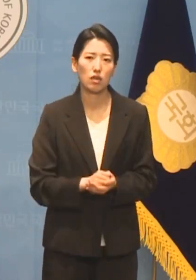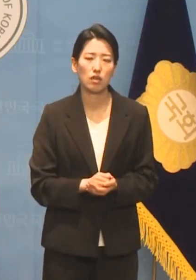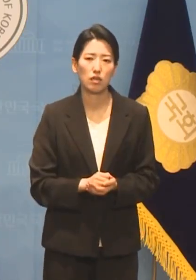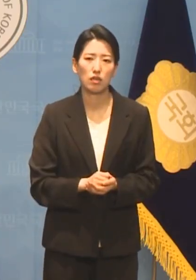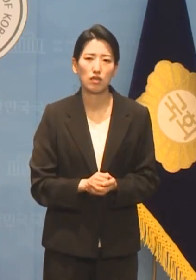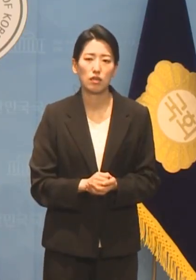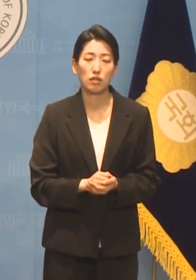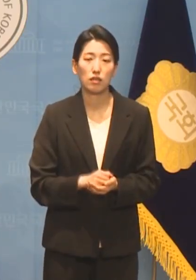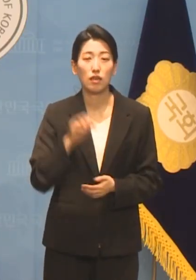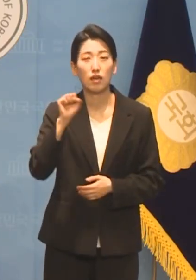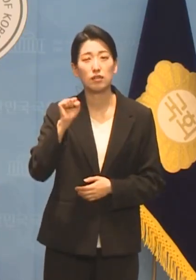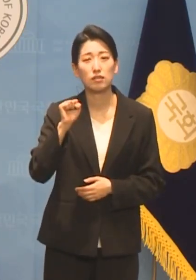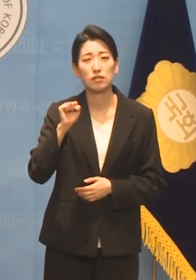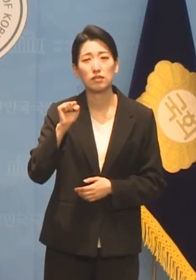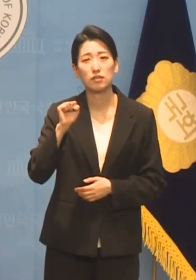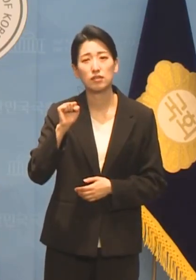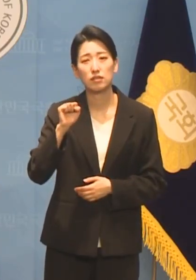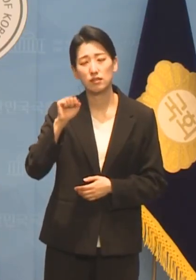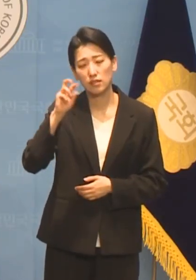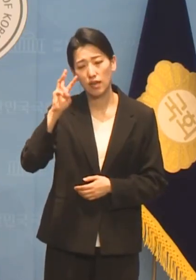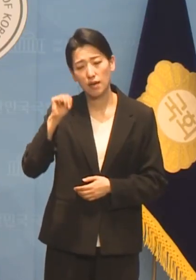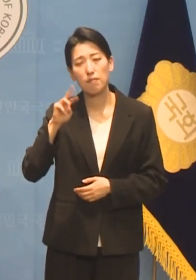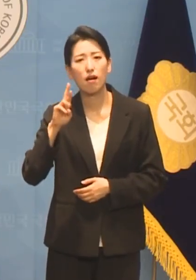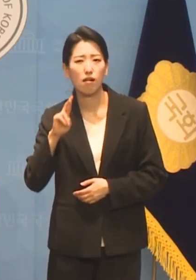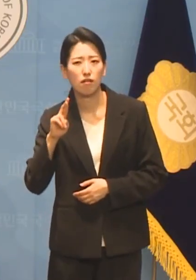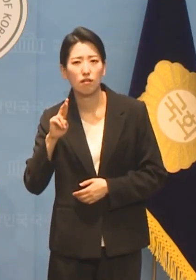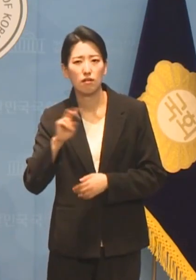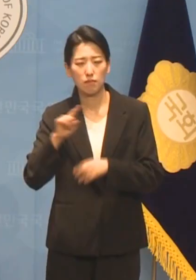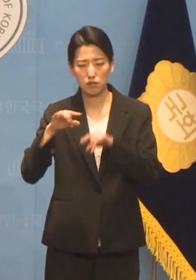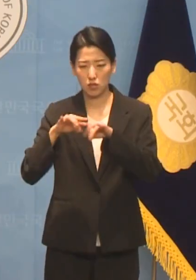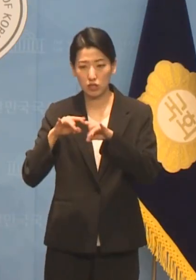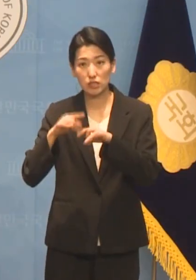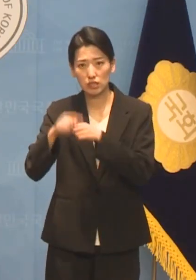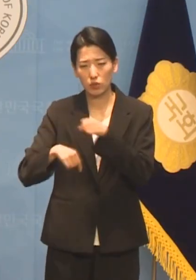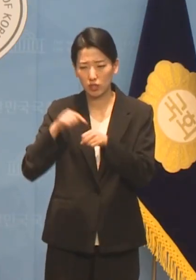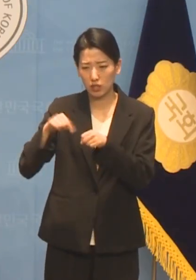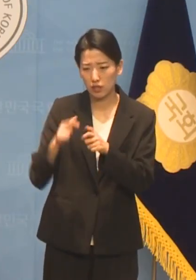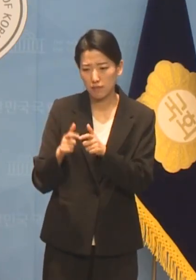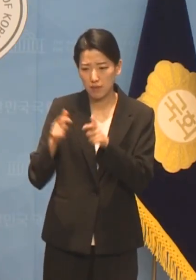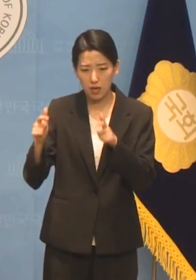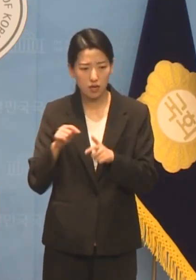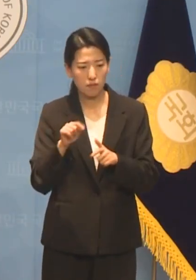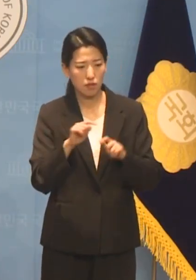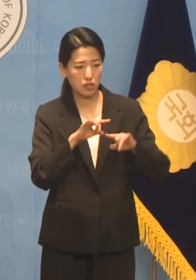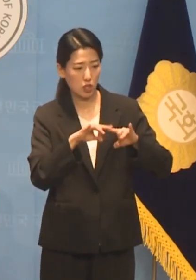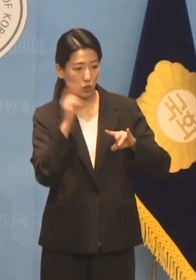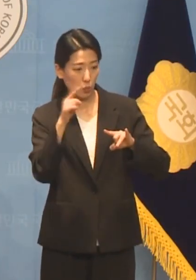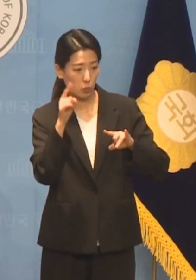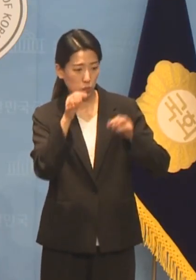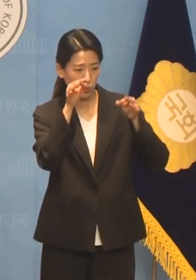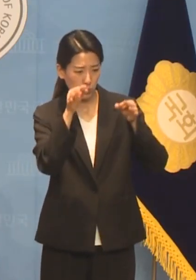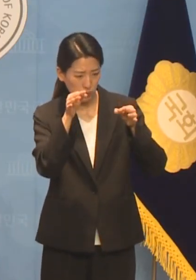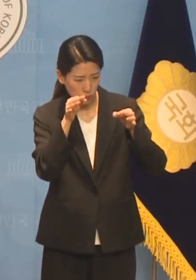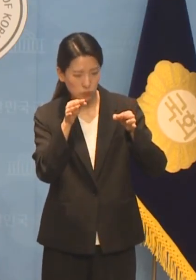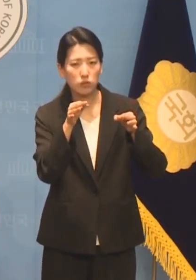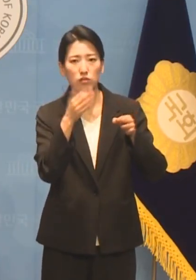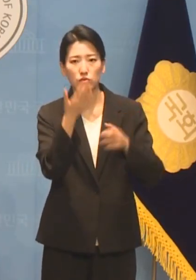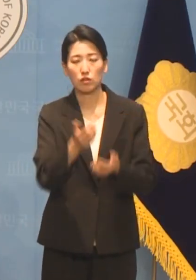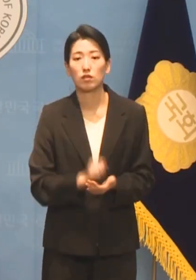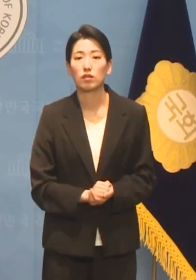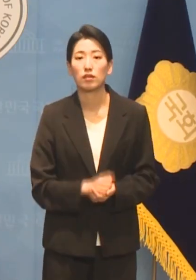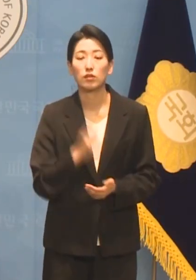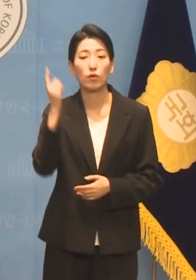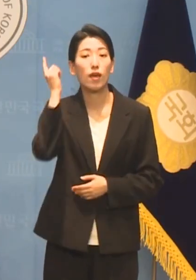적극 확대하고 취약계층 지원 늘려서 에너지 비용 부담 덜겠습니다. 단통법